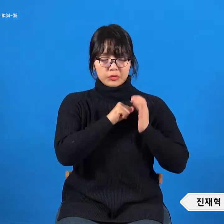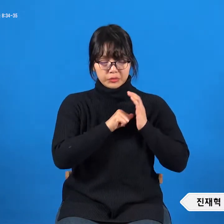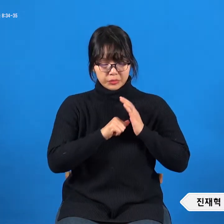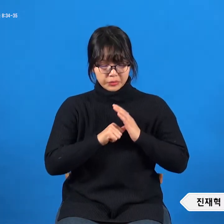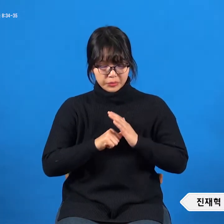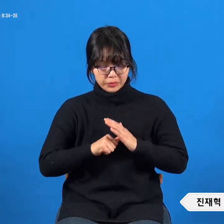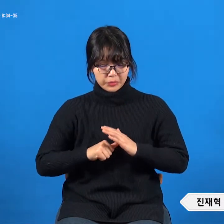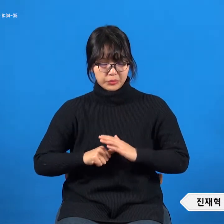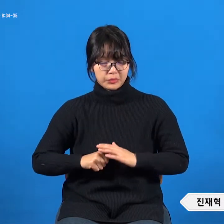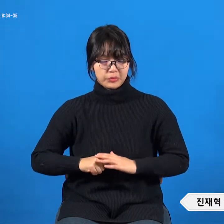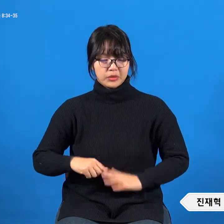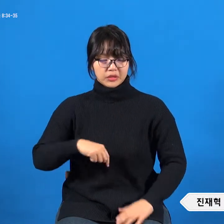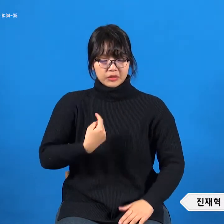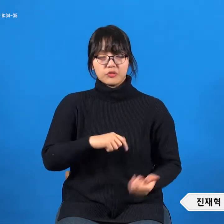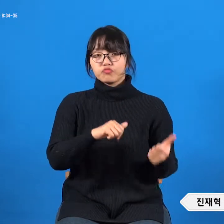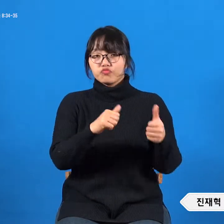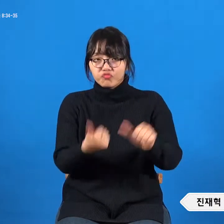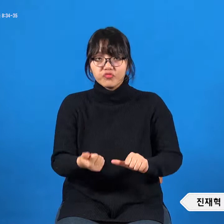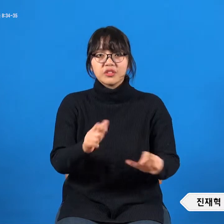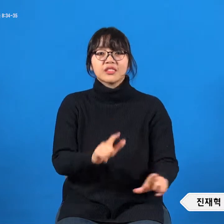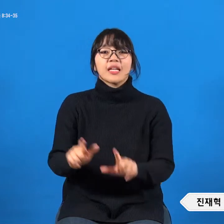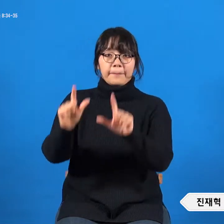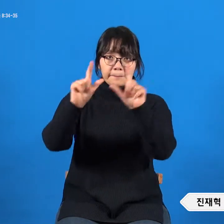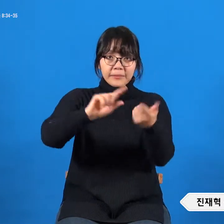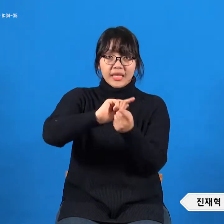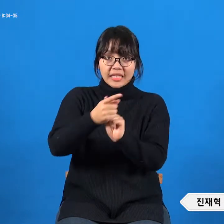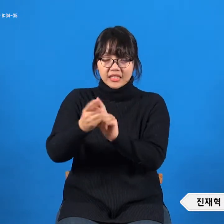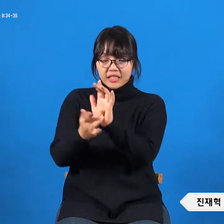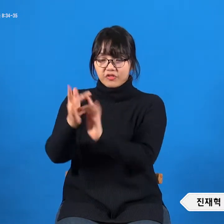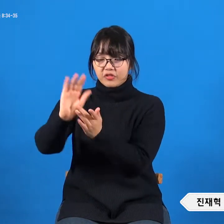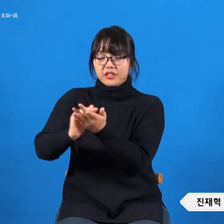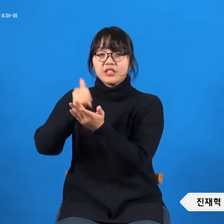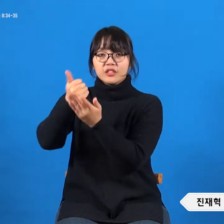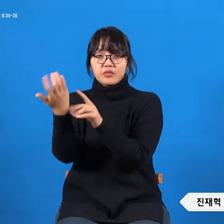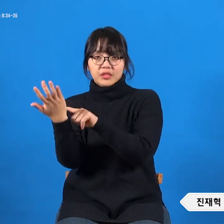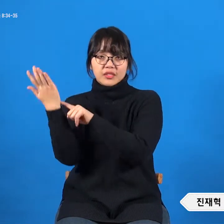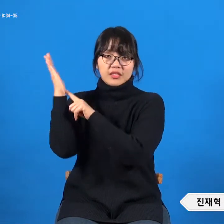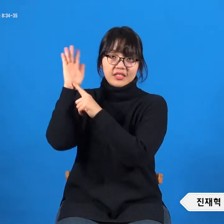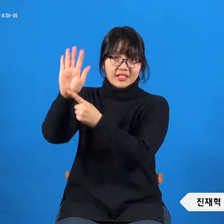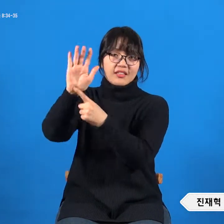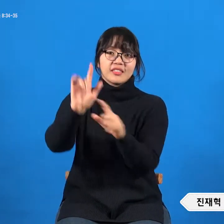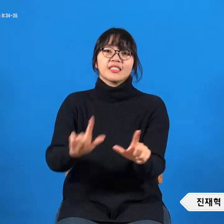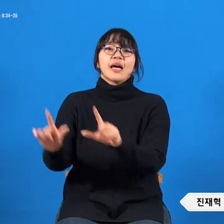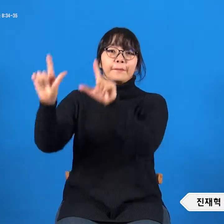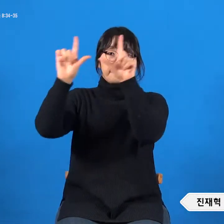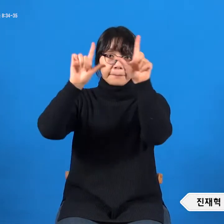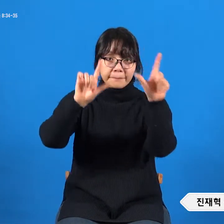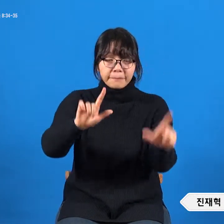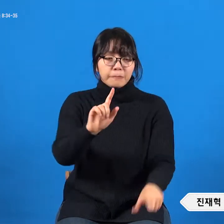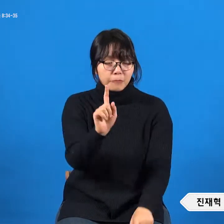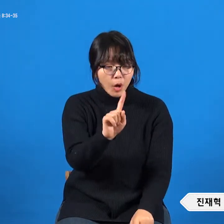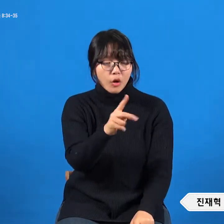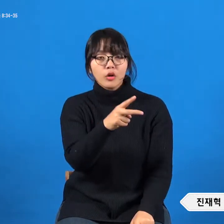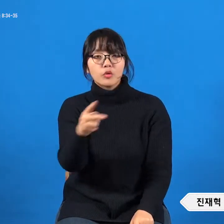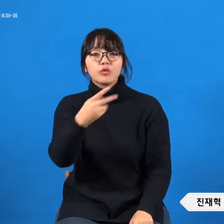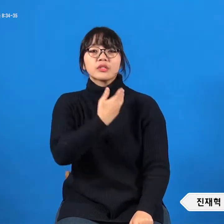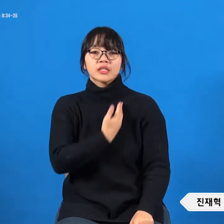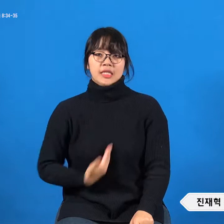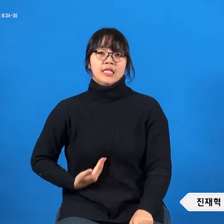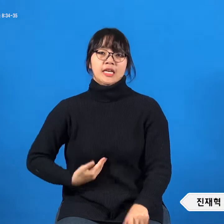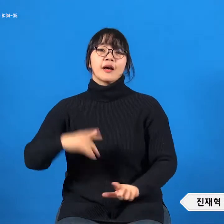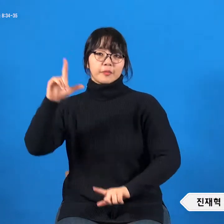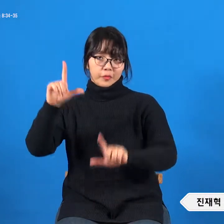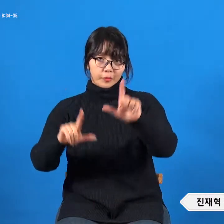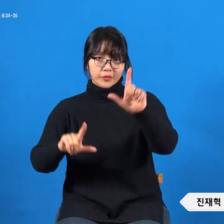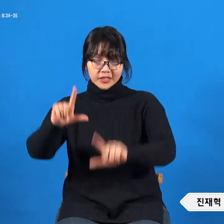죽는 삶, 그래서 그리스도께서 사시는 생명의 삶, 바로 이것이 제자의 삶의